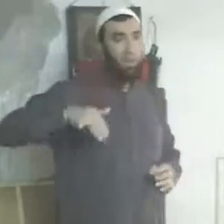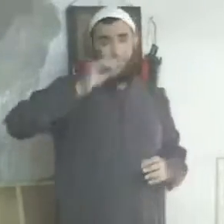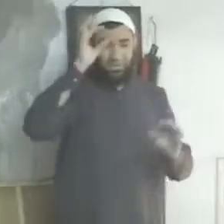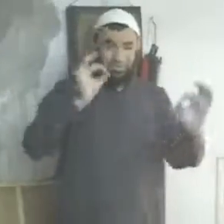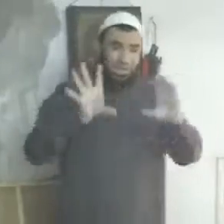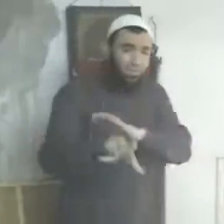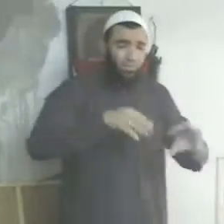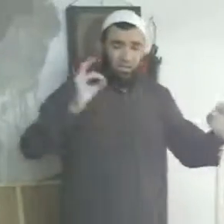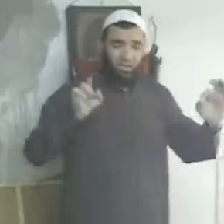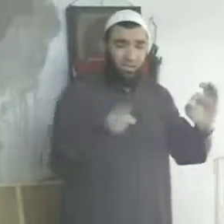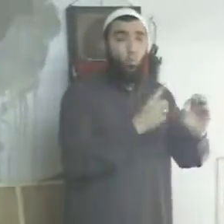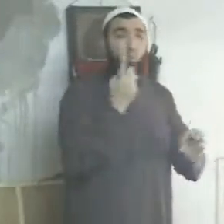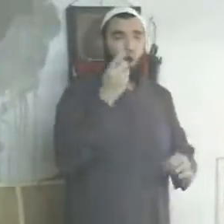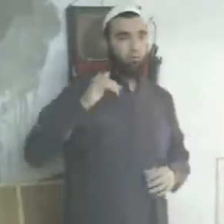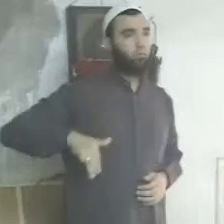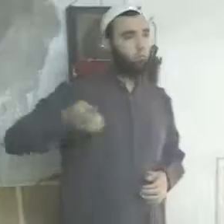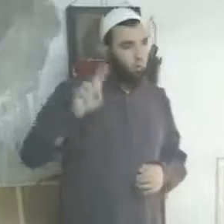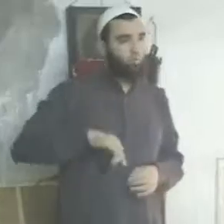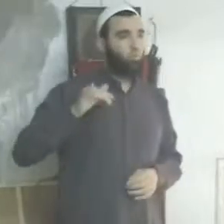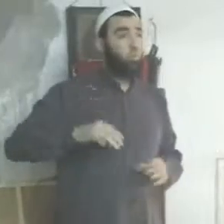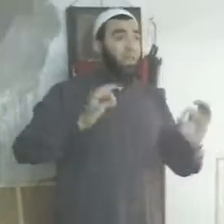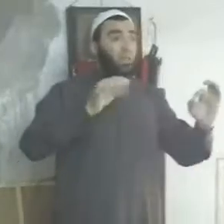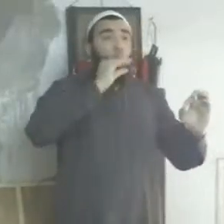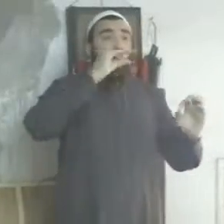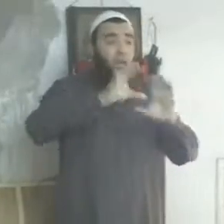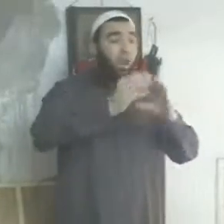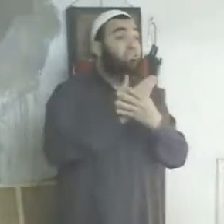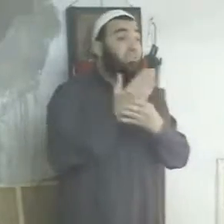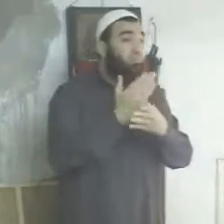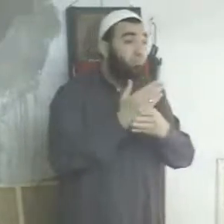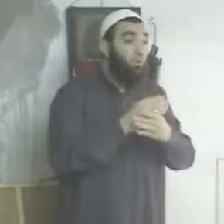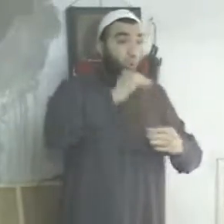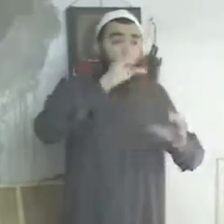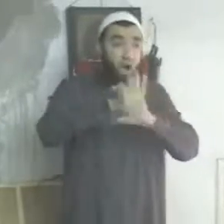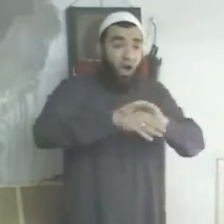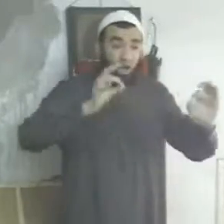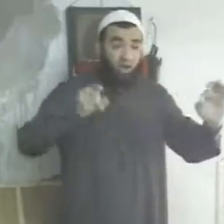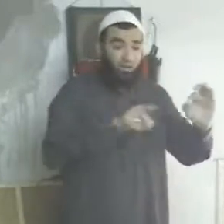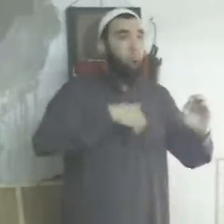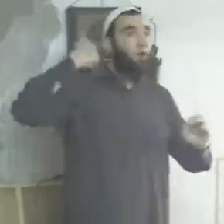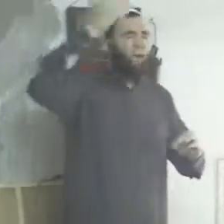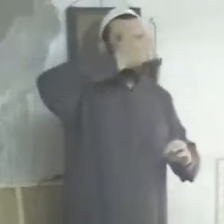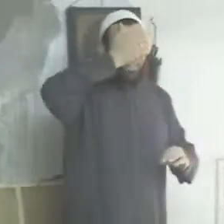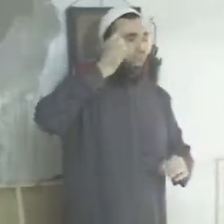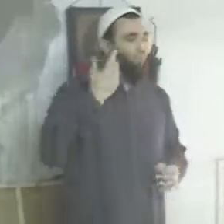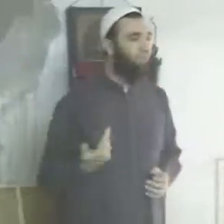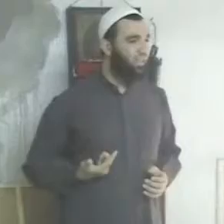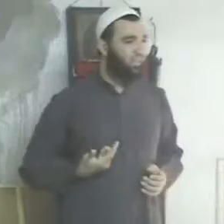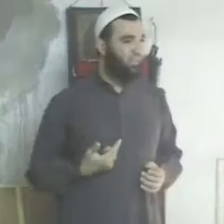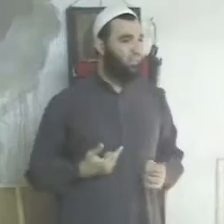أن يثبت أحد كائنا من كان ولو كان بعضهم لبعض ظهيرا، أن في القرآن